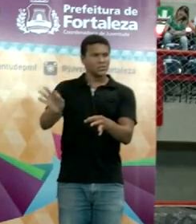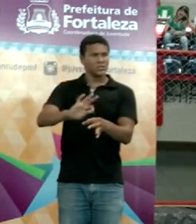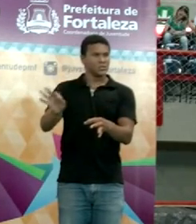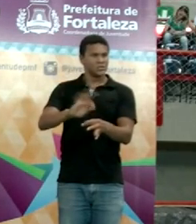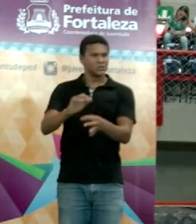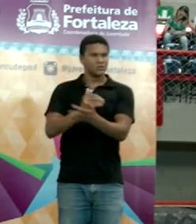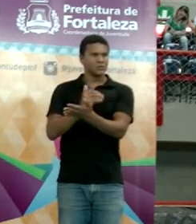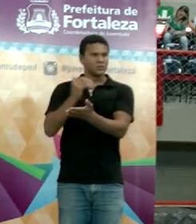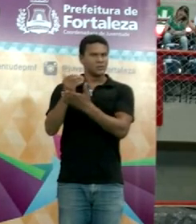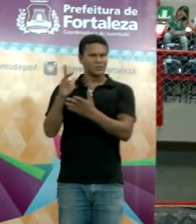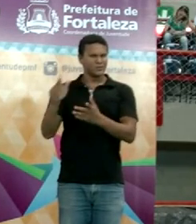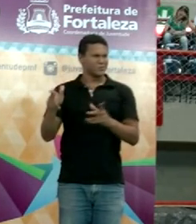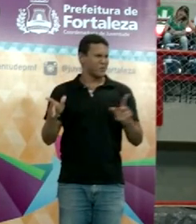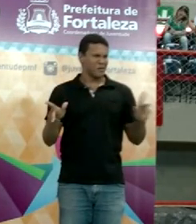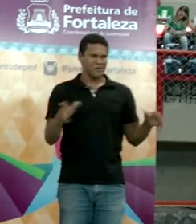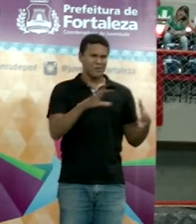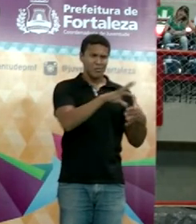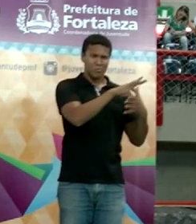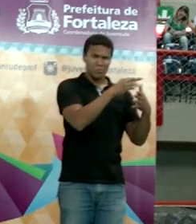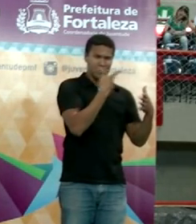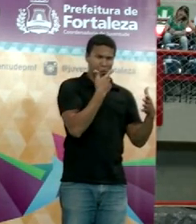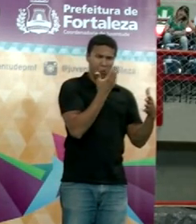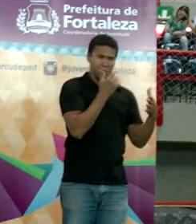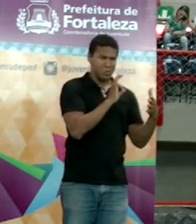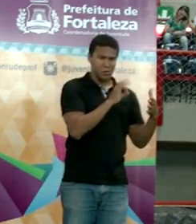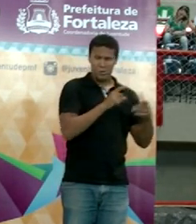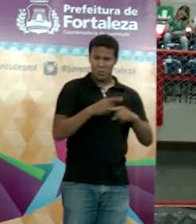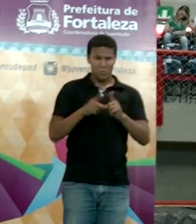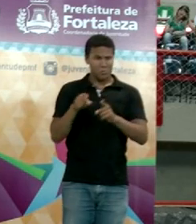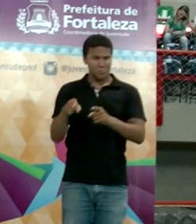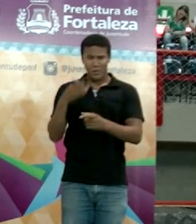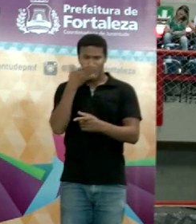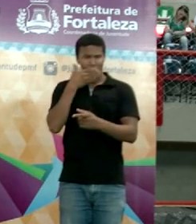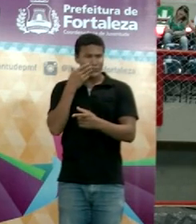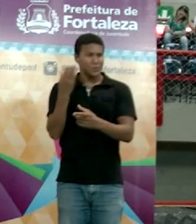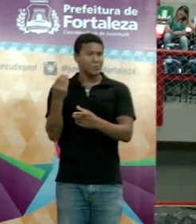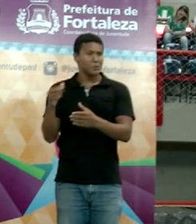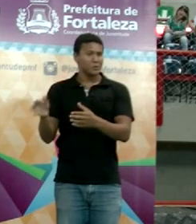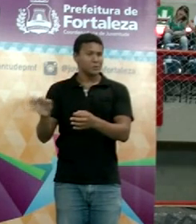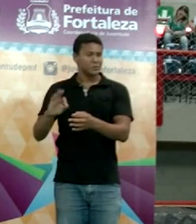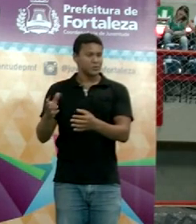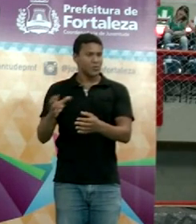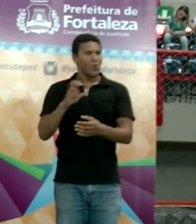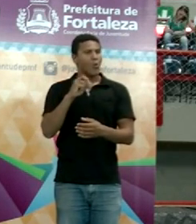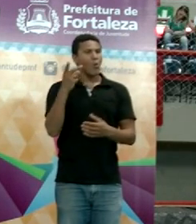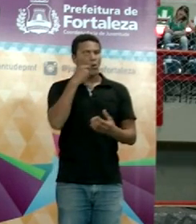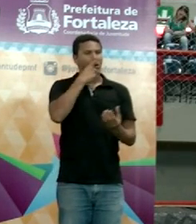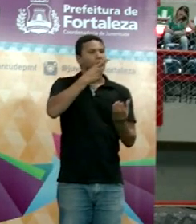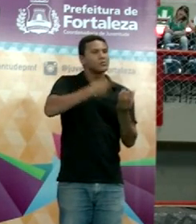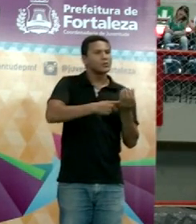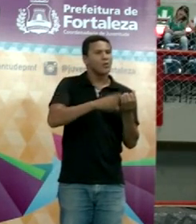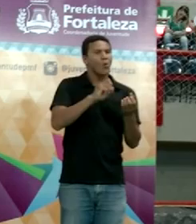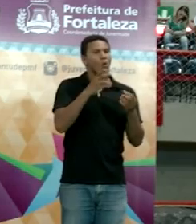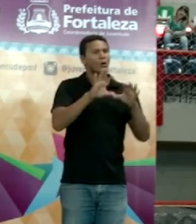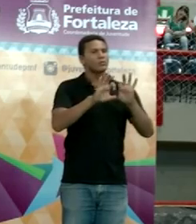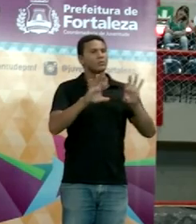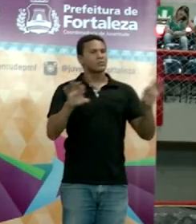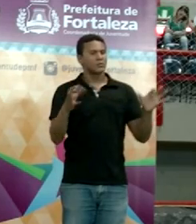não fosse se metabolizar em gordura. Você adora uma salsicha, uma